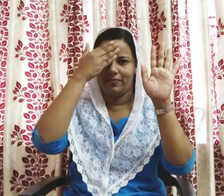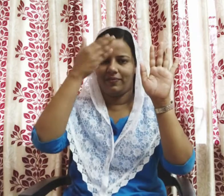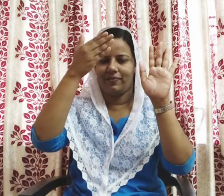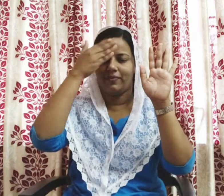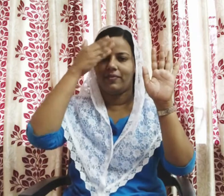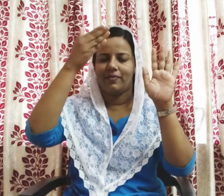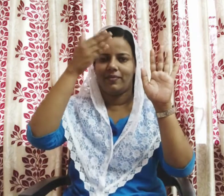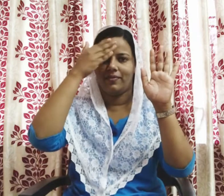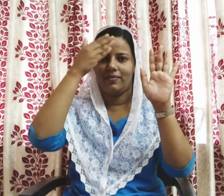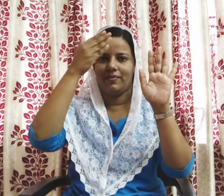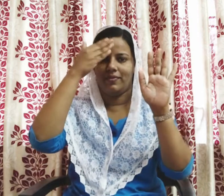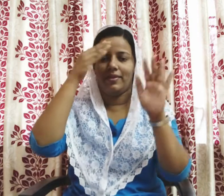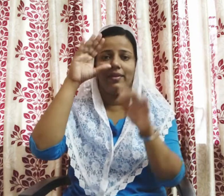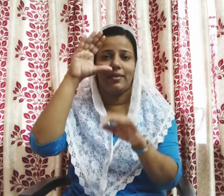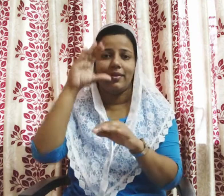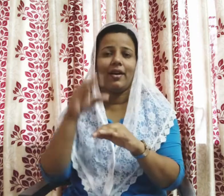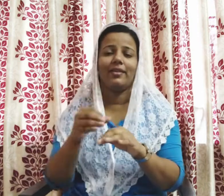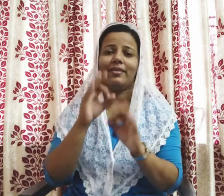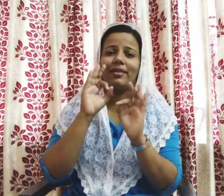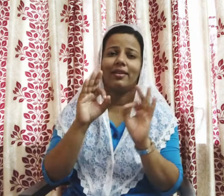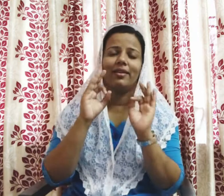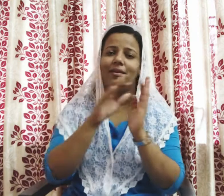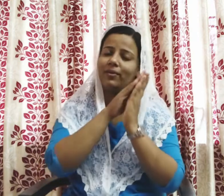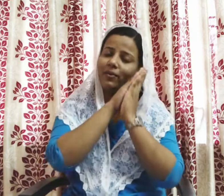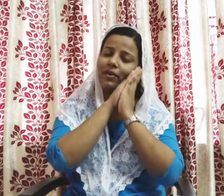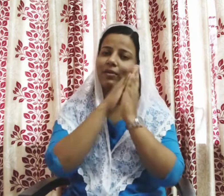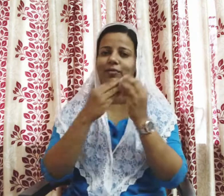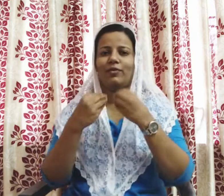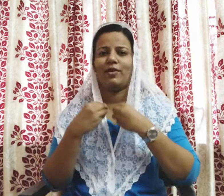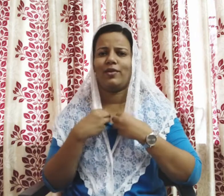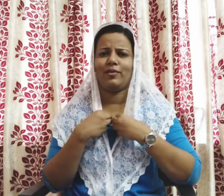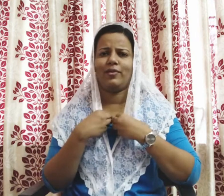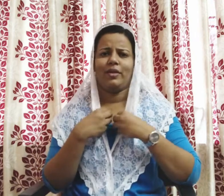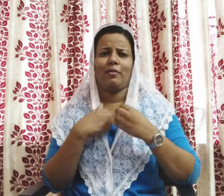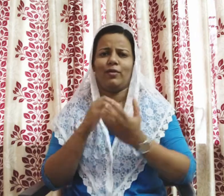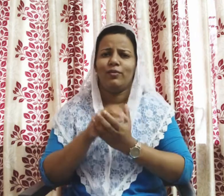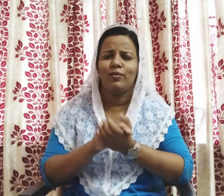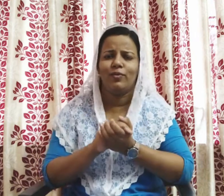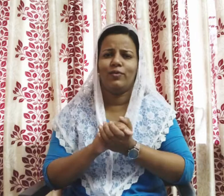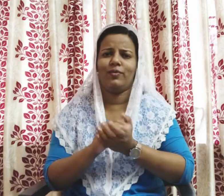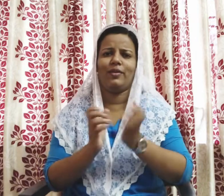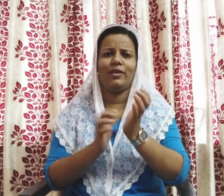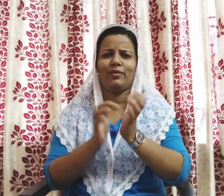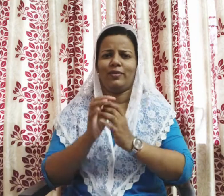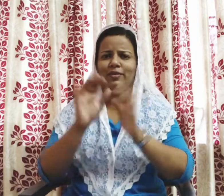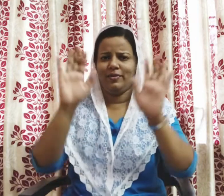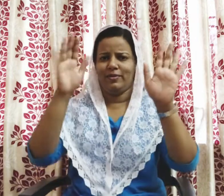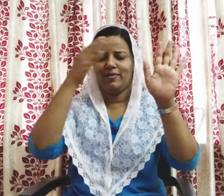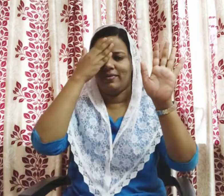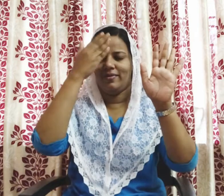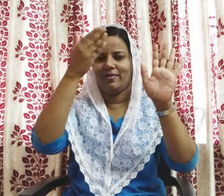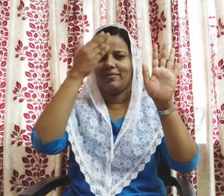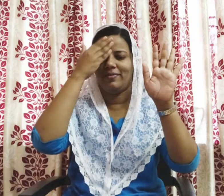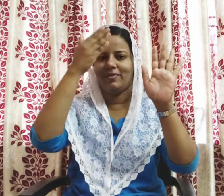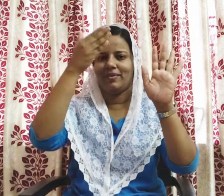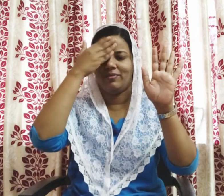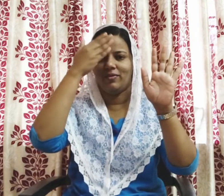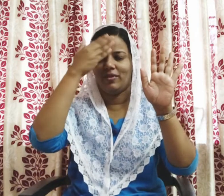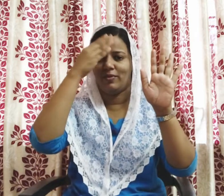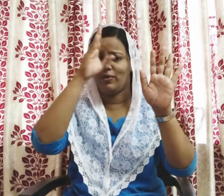സ്തോത്രം സ്തോത്രം സ്തോത്രം. രാത്രി നമുക്ക് നല്ല ഉറക്കം തന്നു, അതിനായിട്ട് കാത്തു പരിപാലിച്ചു, അതിനായിട്ട് കരങ്ങൾ ഉയർത്തി സ്തോത്രം പറഞ്ഞ് സ്തോത്രം പിതാവേ